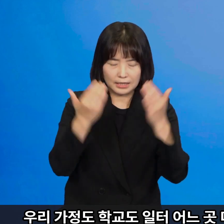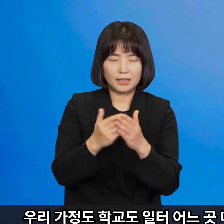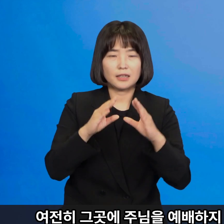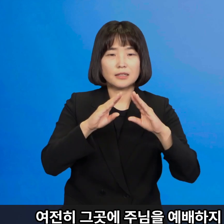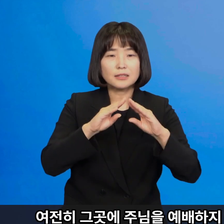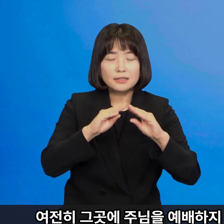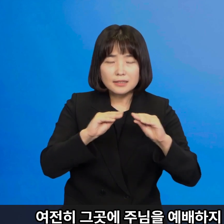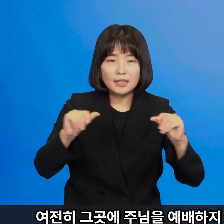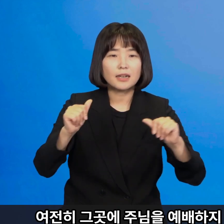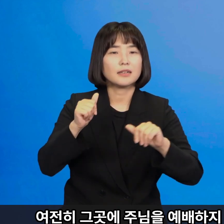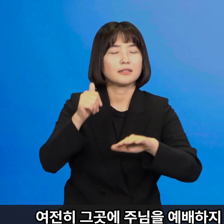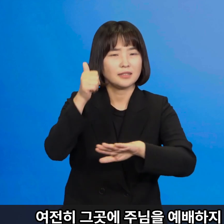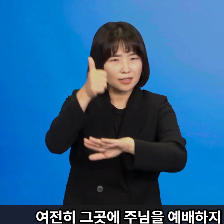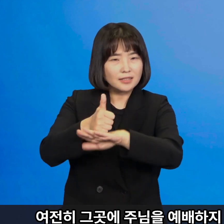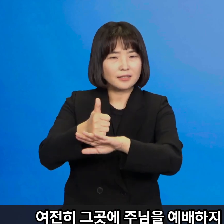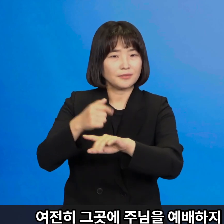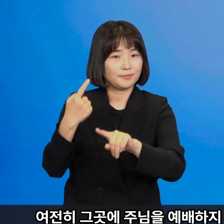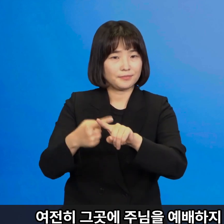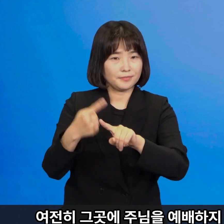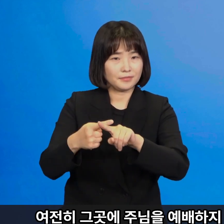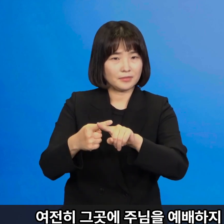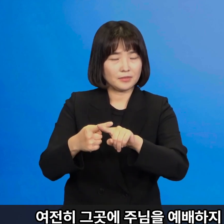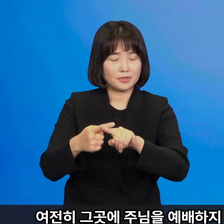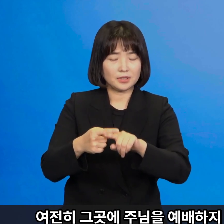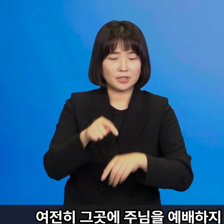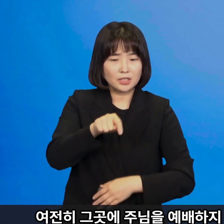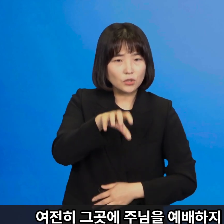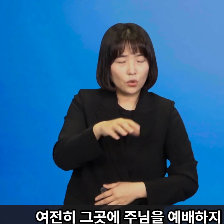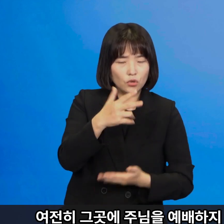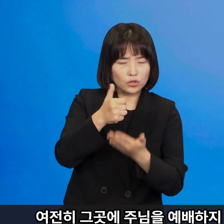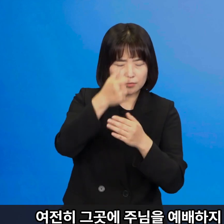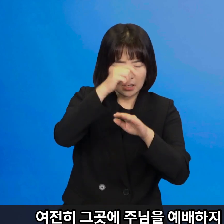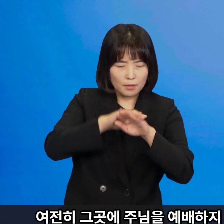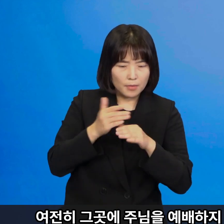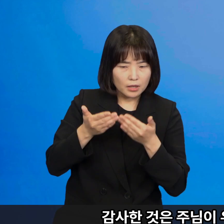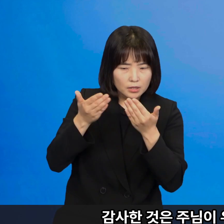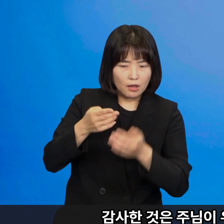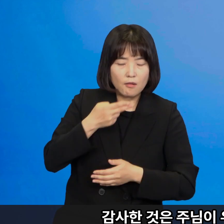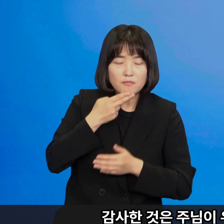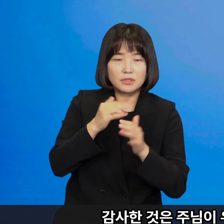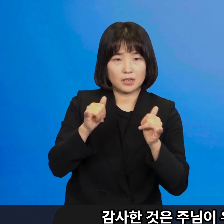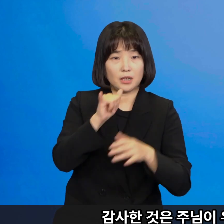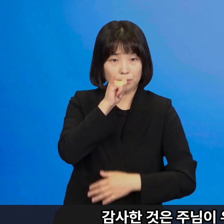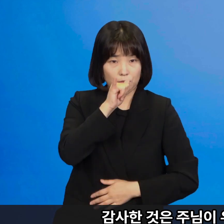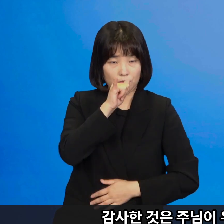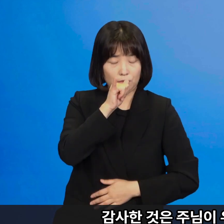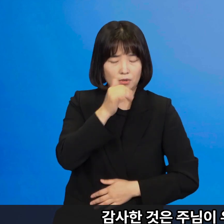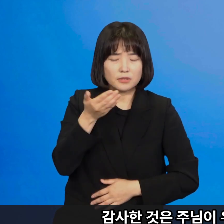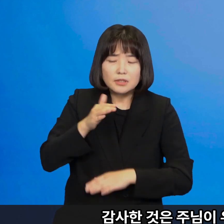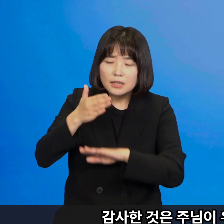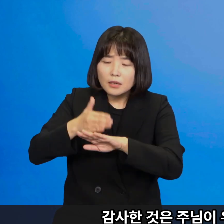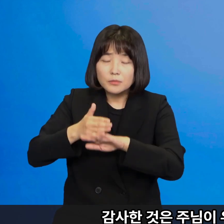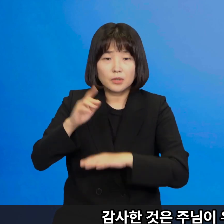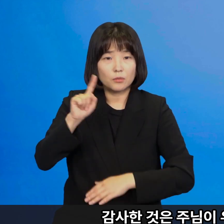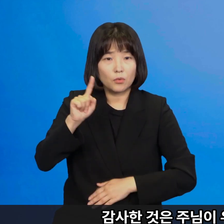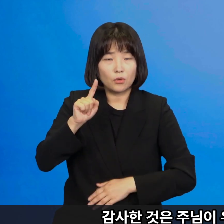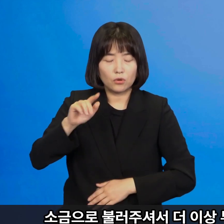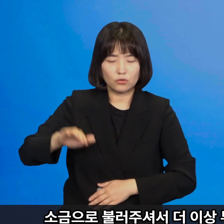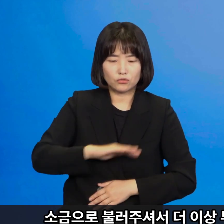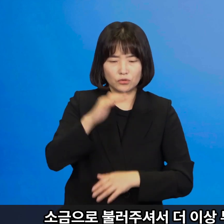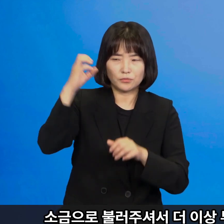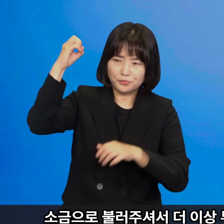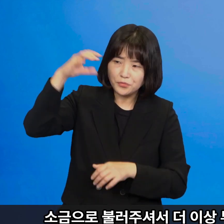있습니다. 여전히 그곳에 주님을 예배하지 않는 분들이 계시기 때문에 그래요. 근데 감사한 것은 주님이 우리를 빛으로